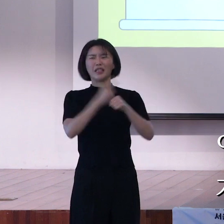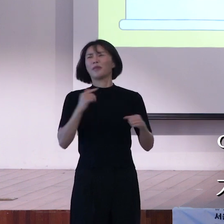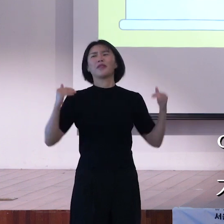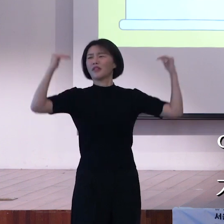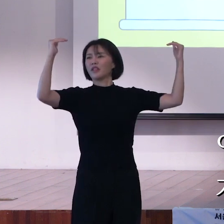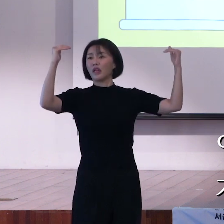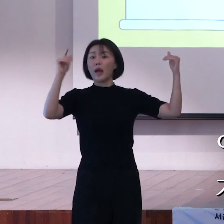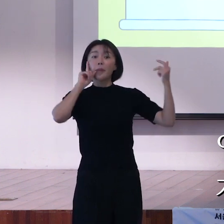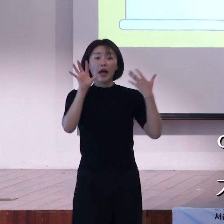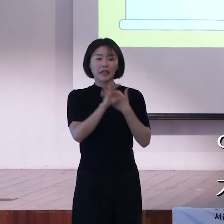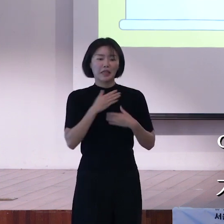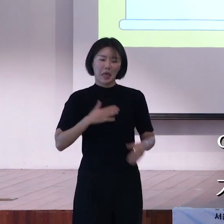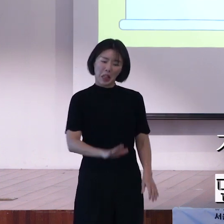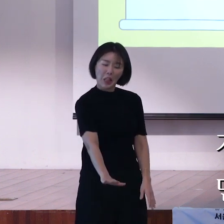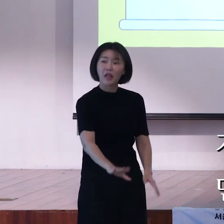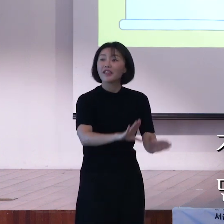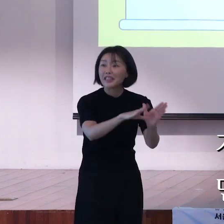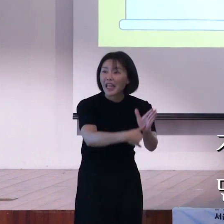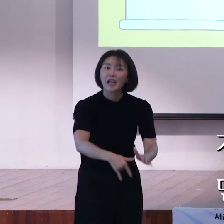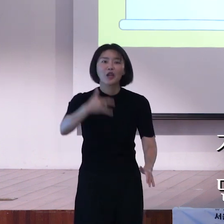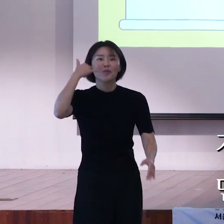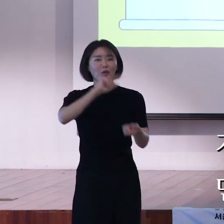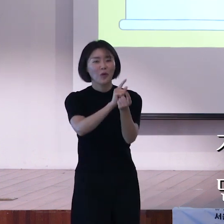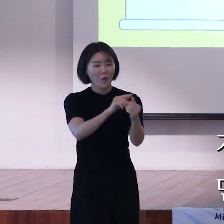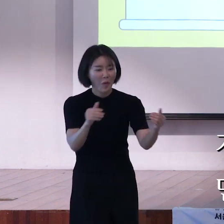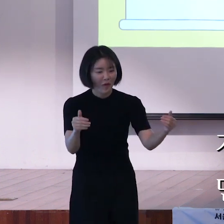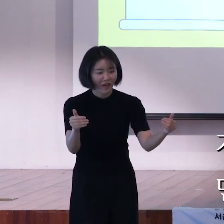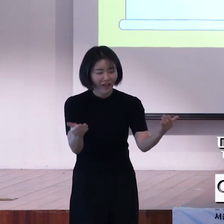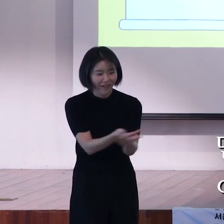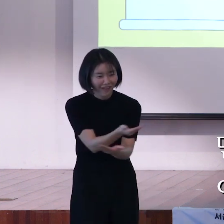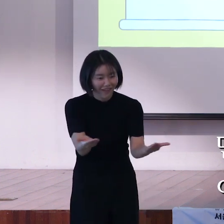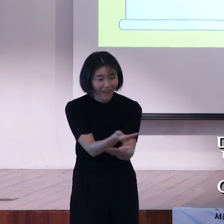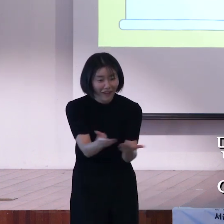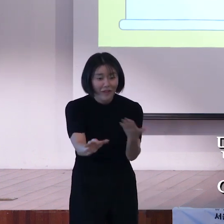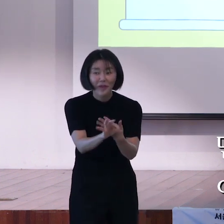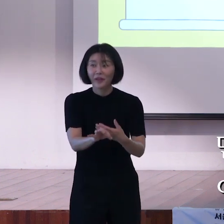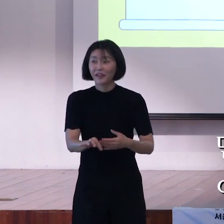제가 만약에 이 상호작용이 이루어졌다면, 애착 형성이